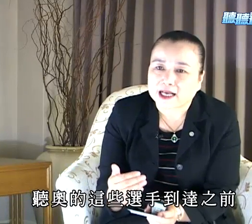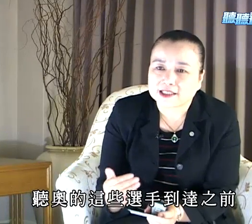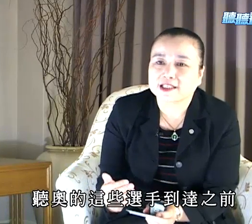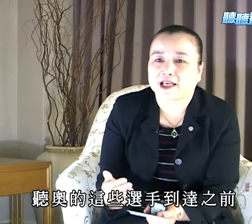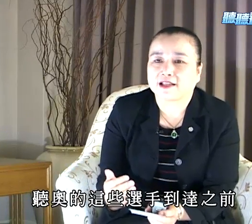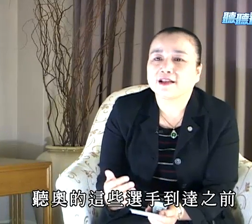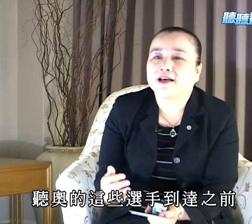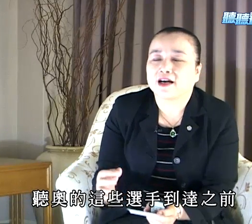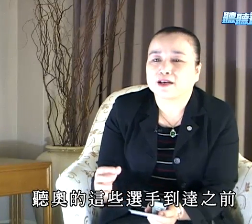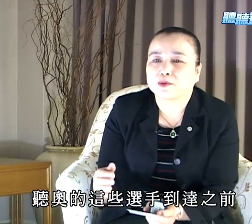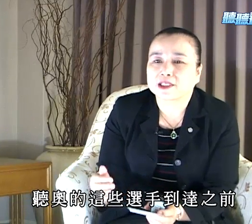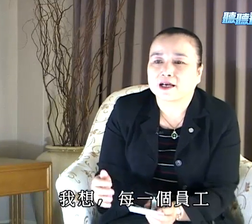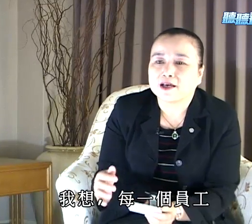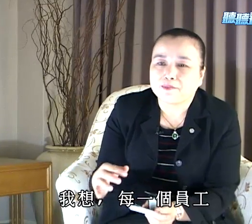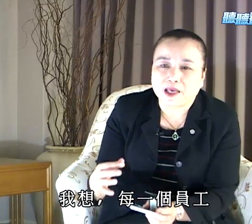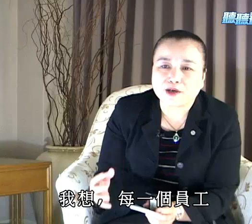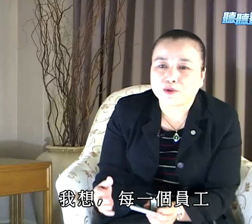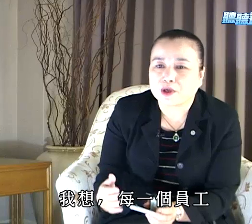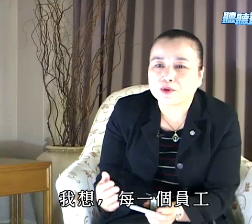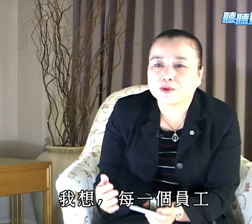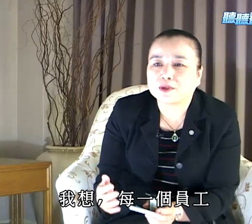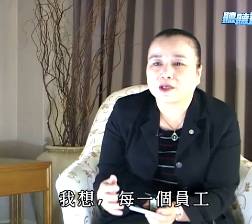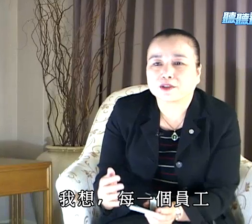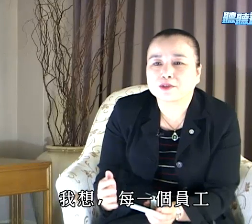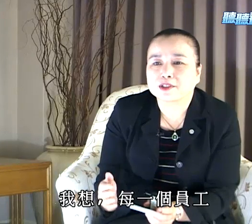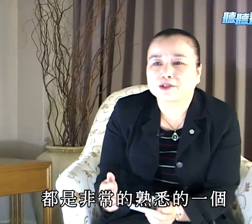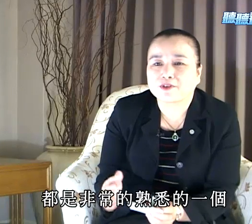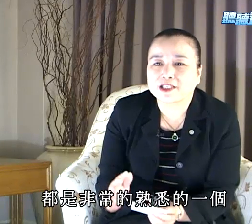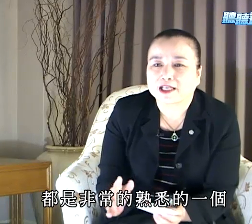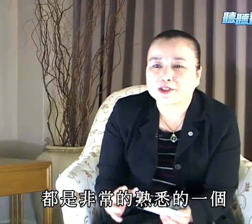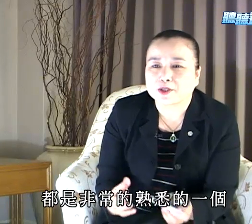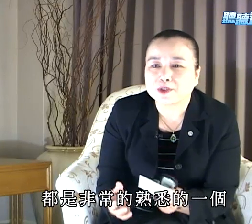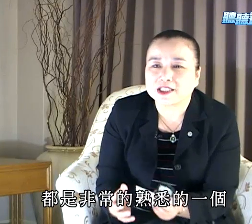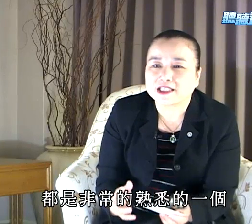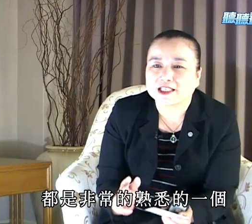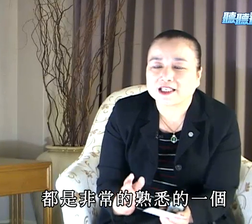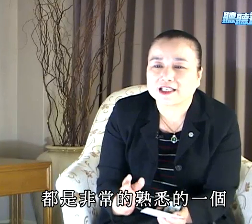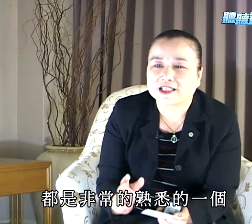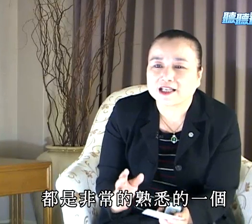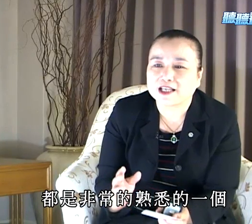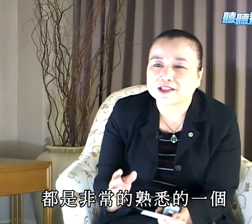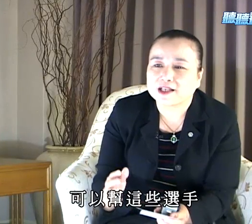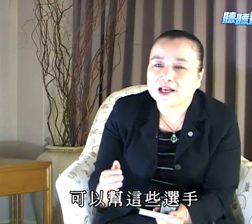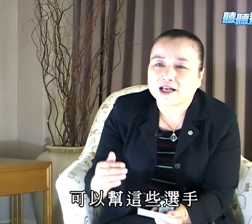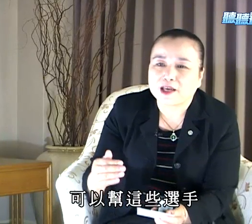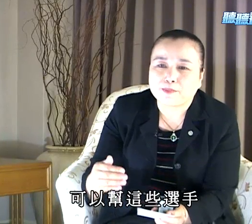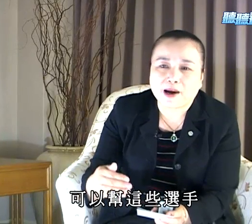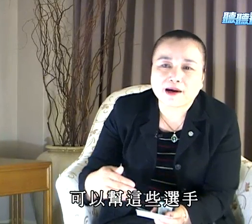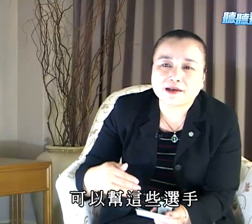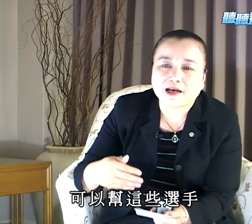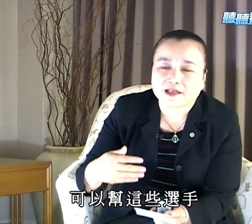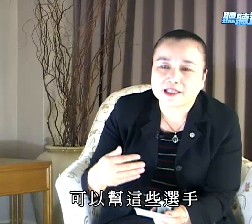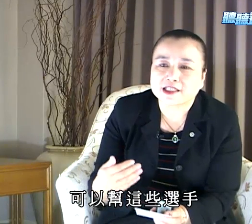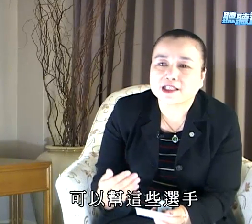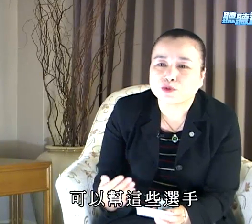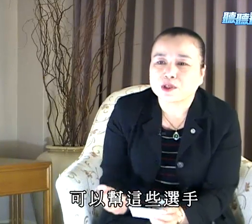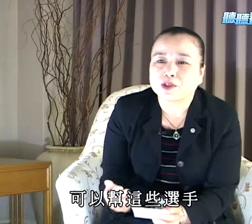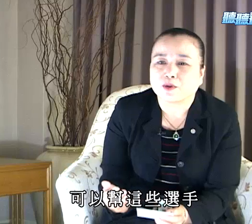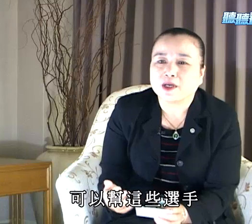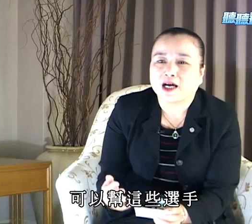之前啊，我想每一个员工啊都是非常的熟悉的一个可以帮这些选手啊